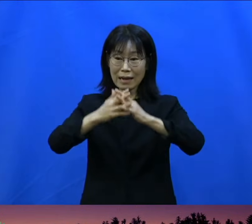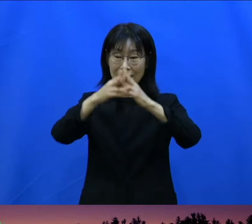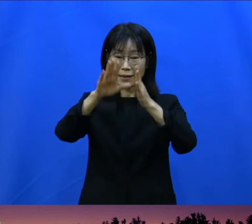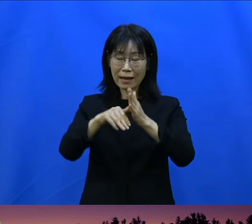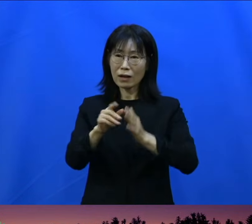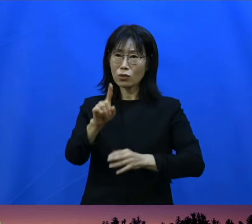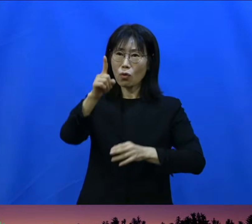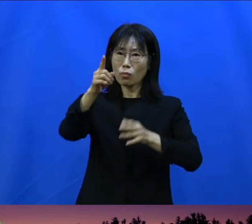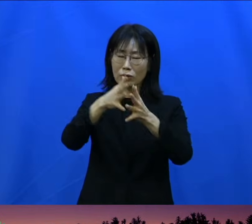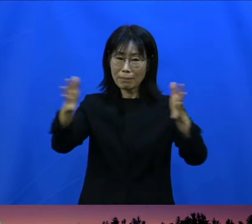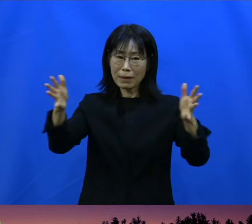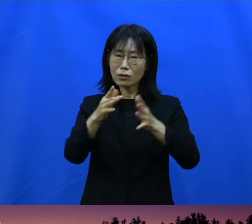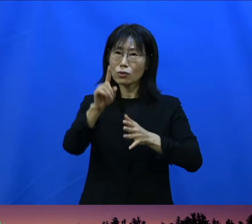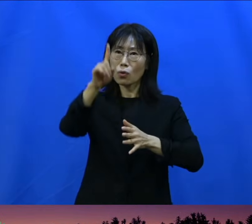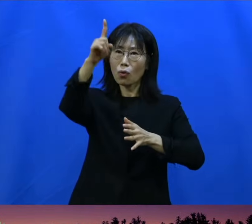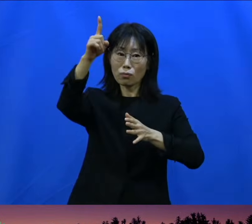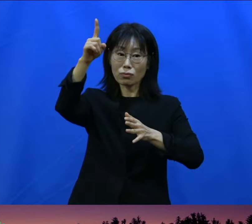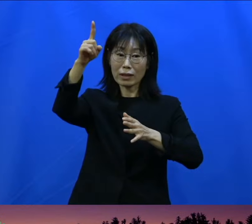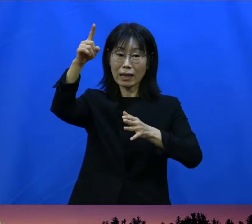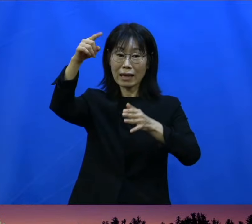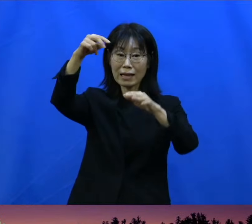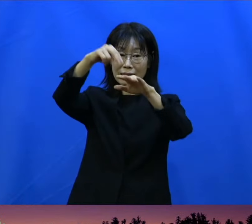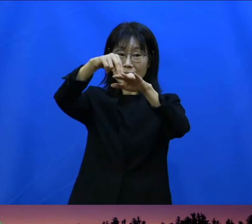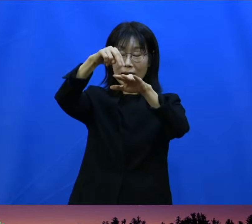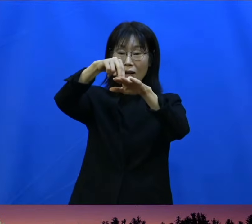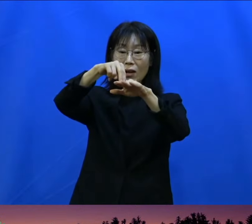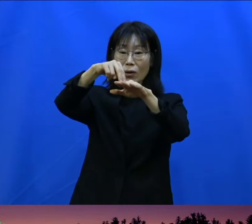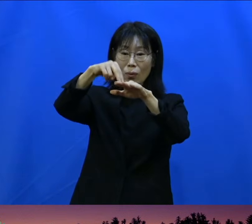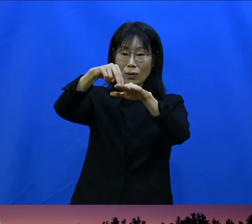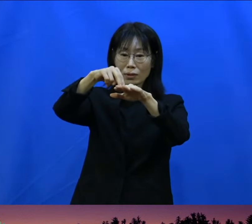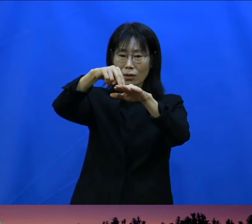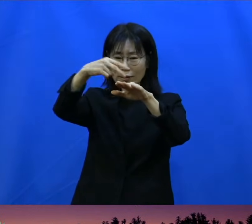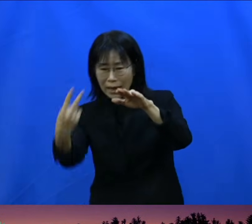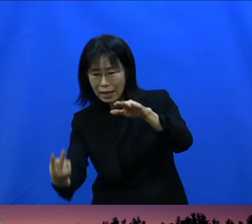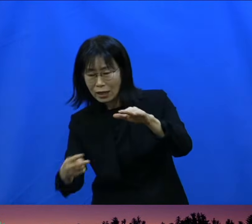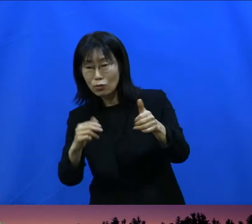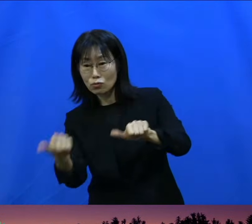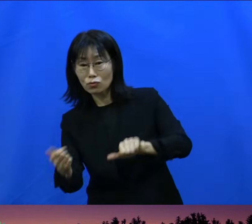그래서 옛날에 이문열 씨가 추락하는 것은 날개가 있다.